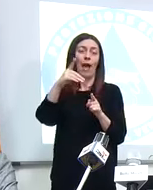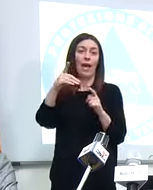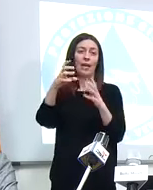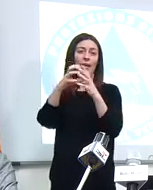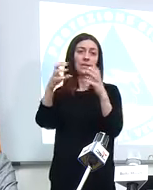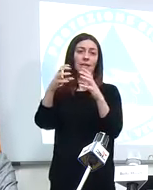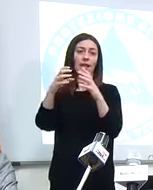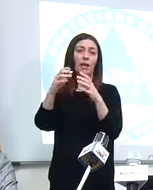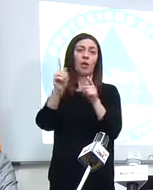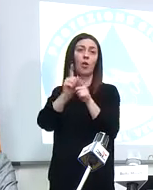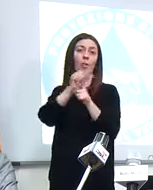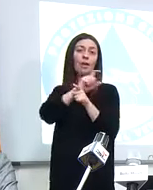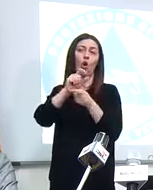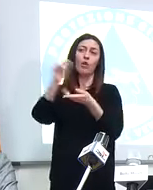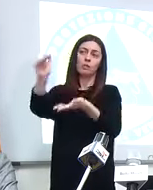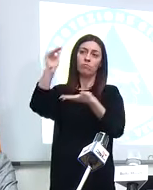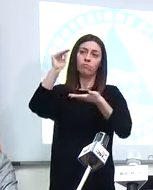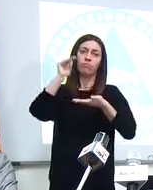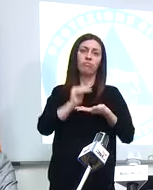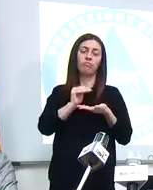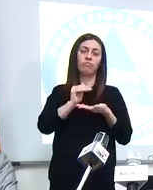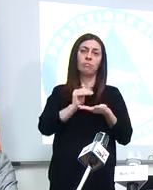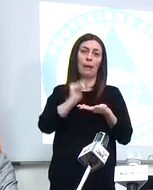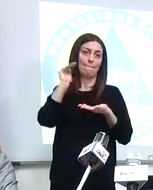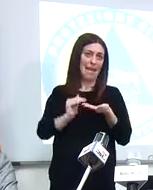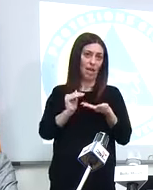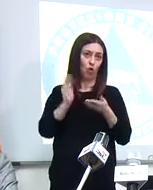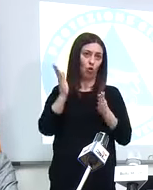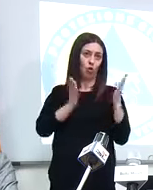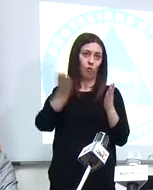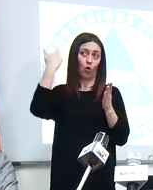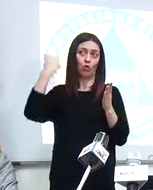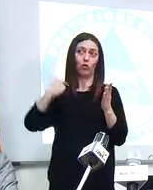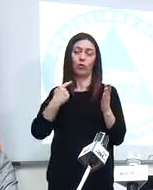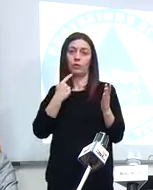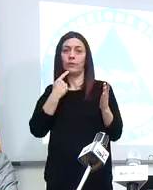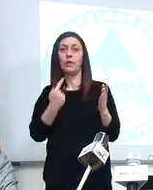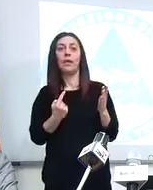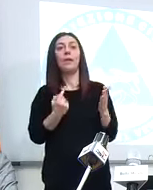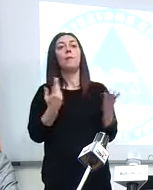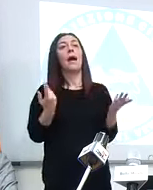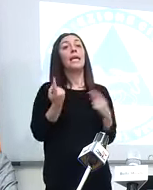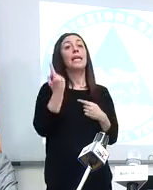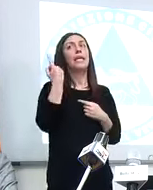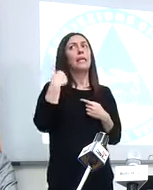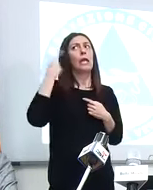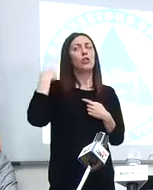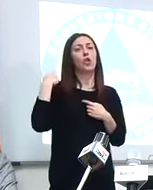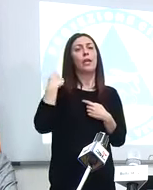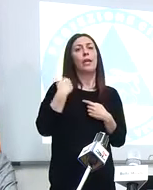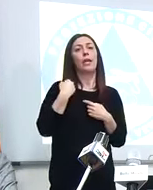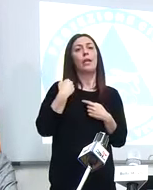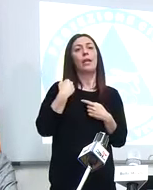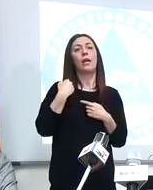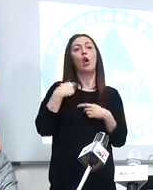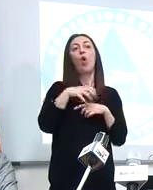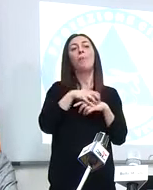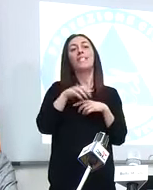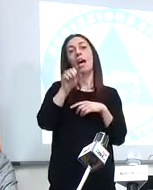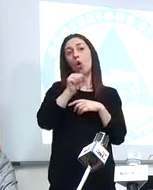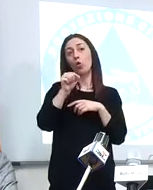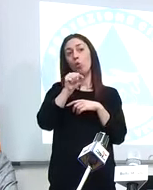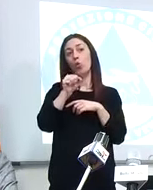però ieri, anzi l'altro ieri, è arrivata una nota da parte del commissario Arcuri che ci